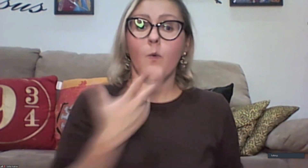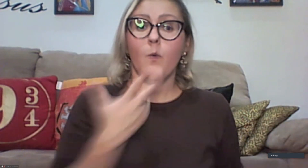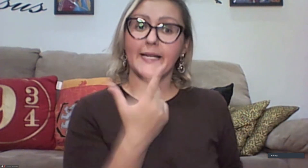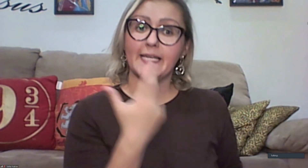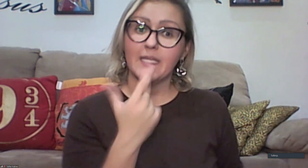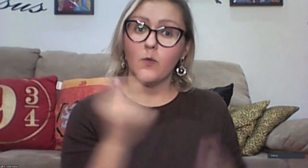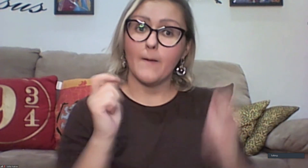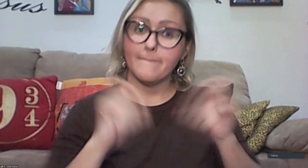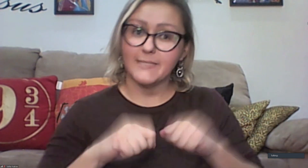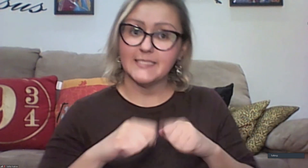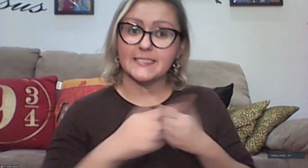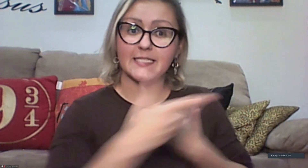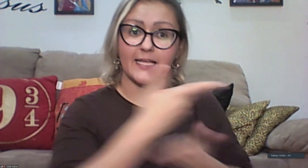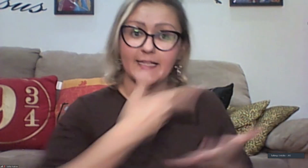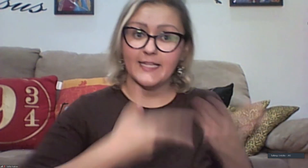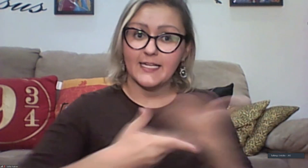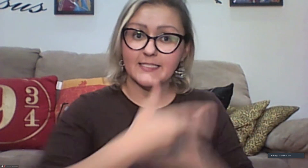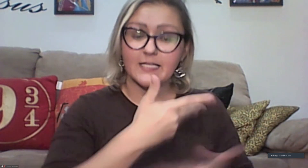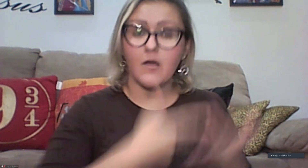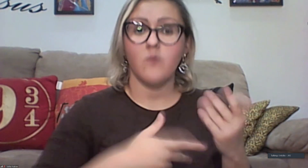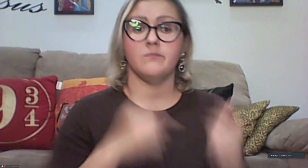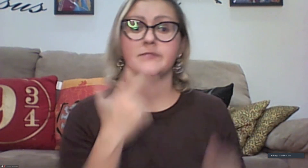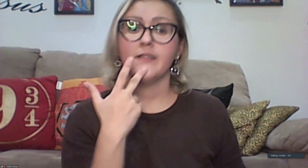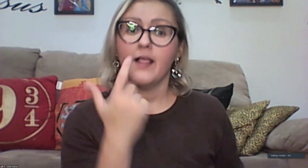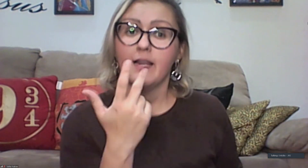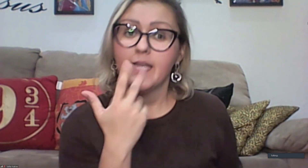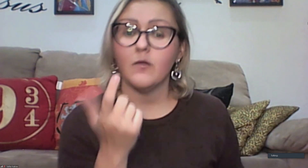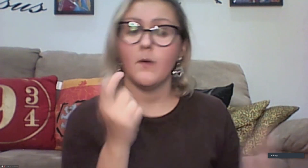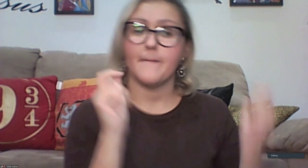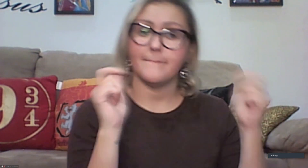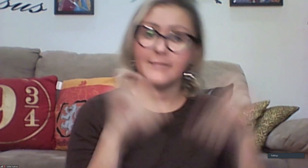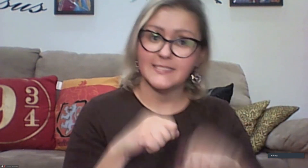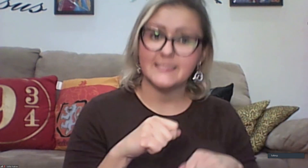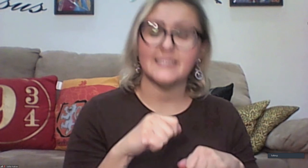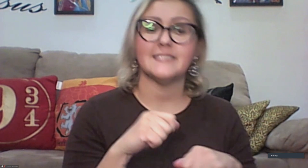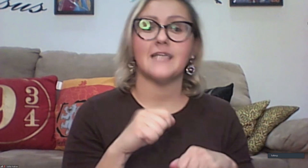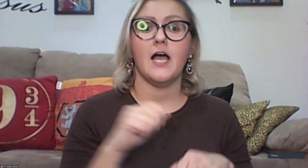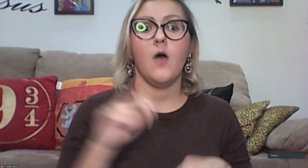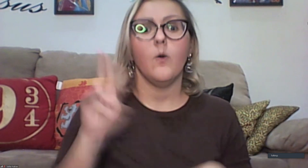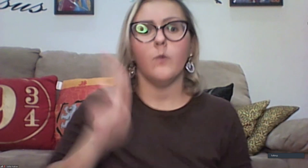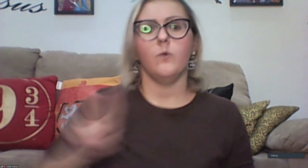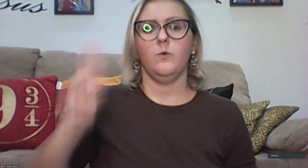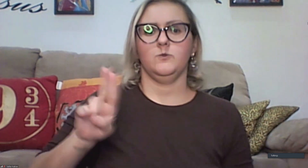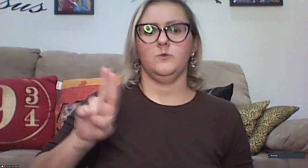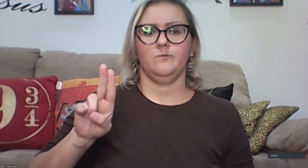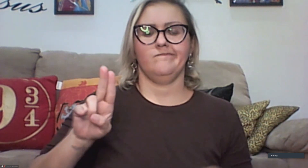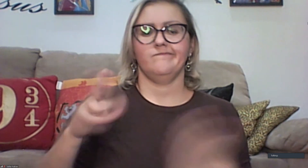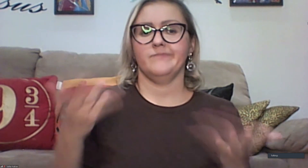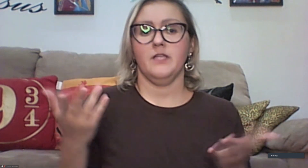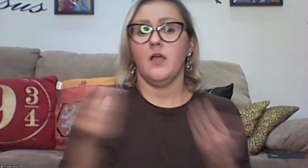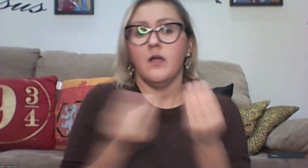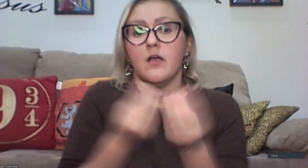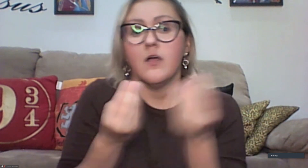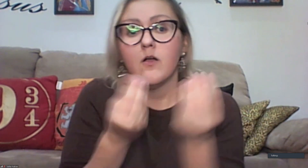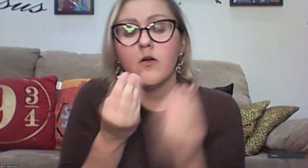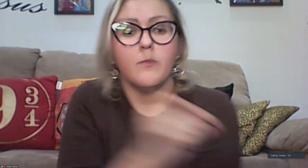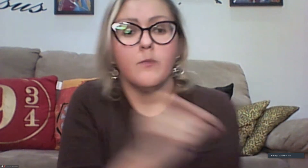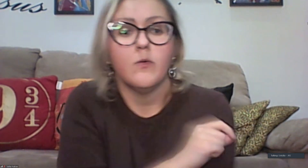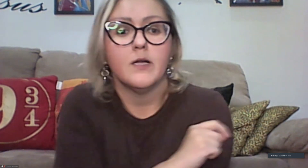tem que se pensar também a questão da língua, da família, sabe? Tem que haver essa troca também,